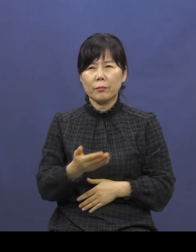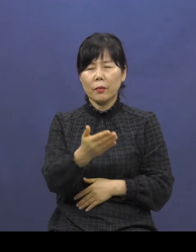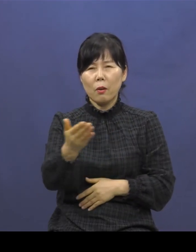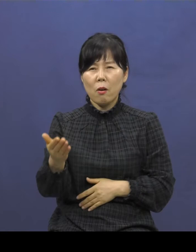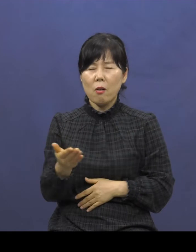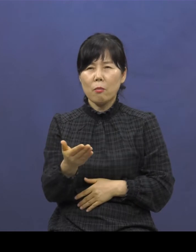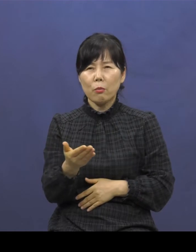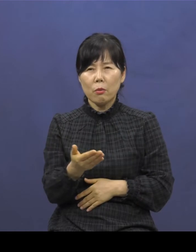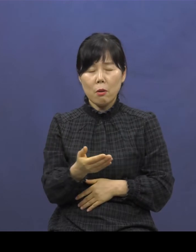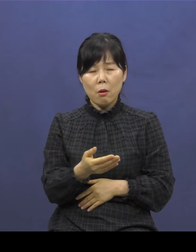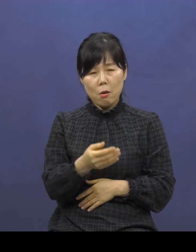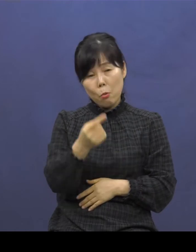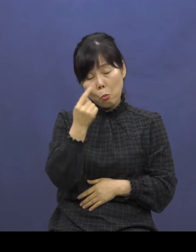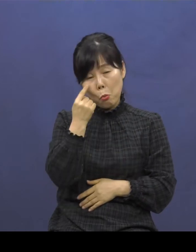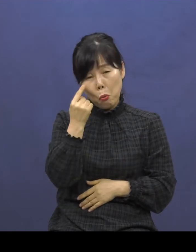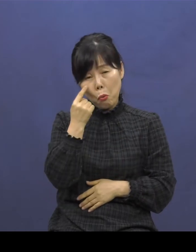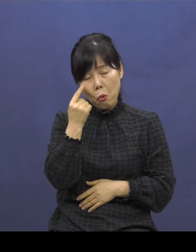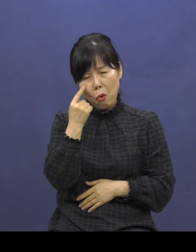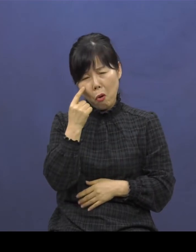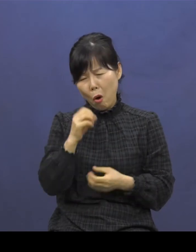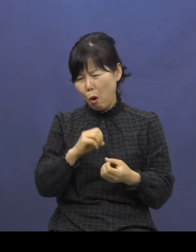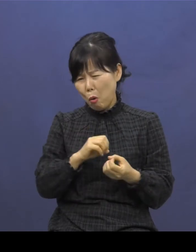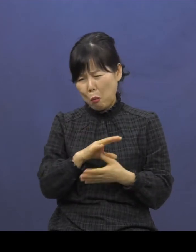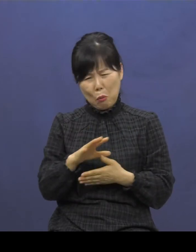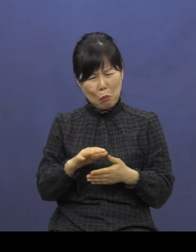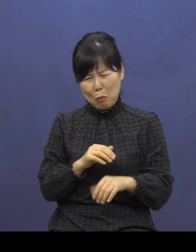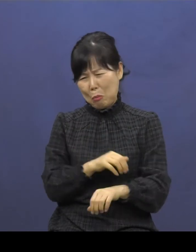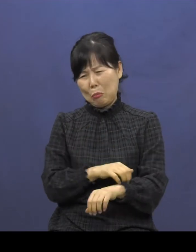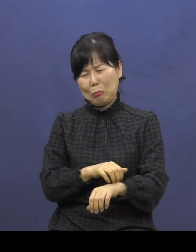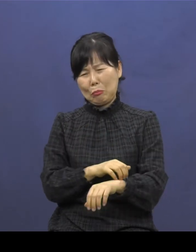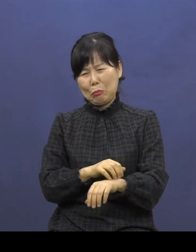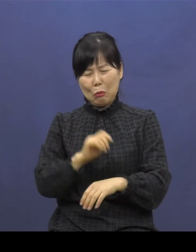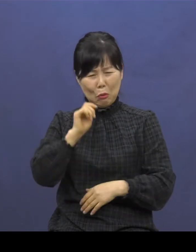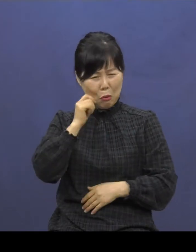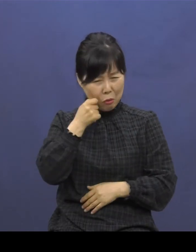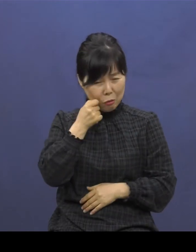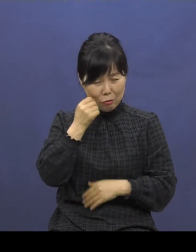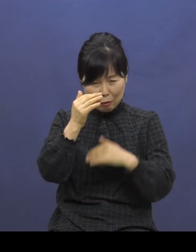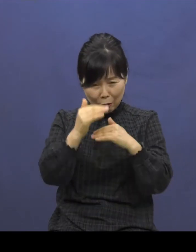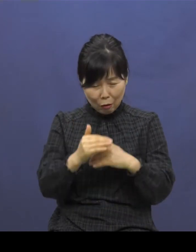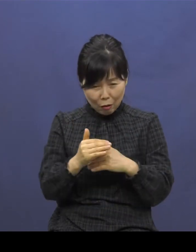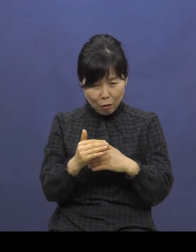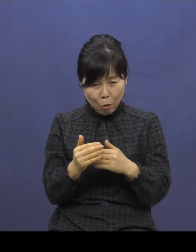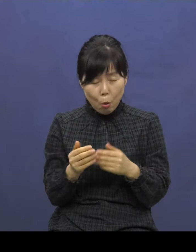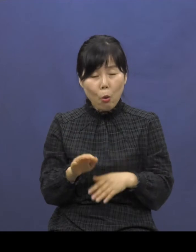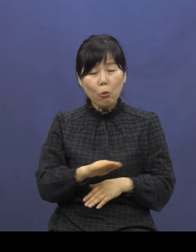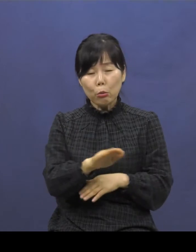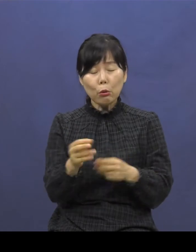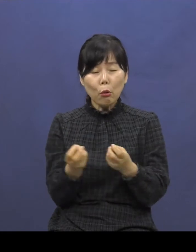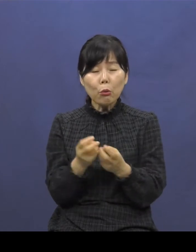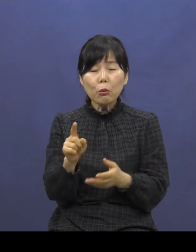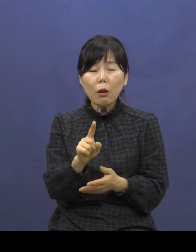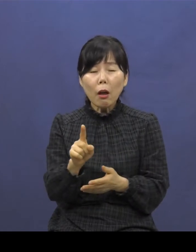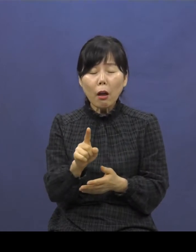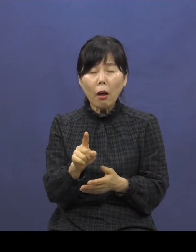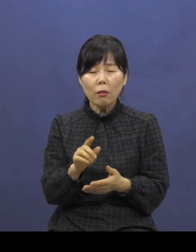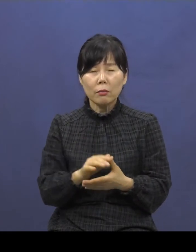자, 여러분은 지금 이 말씀을 들으면서 복잡하다, 어렵다, 어떻게 하란